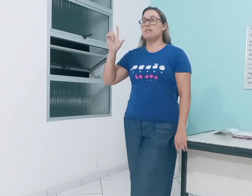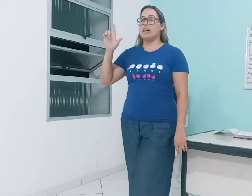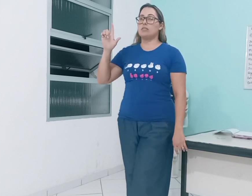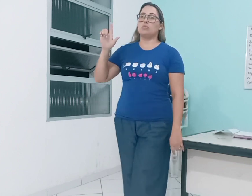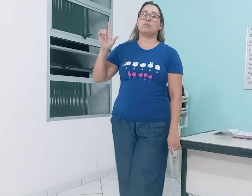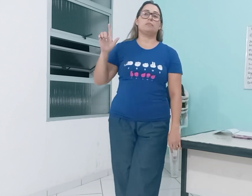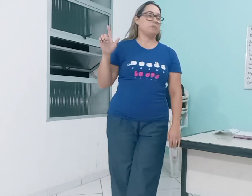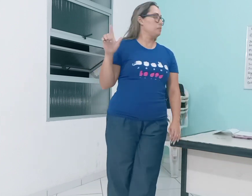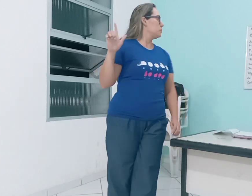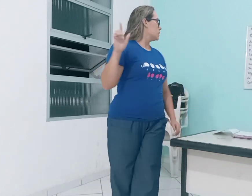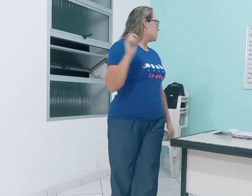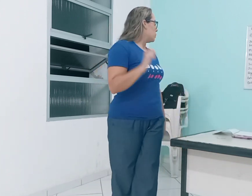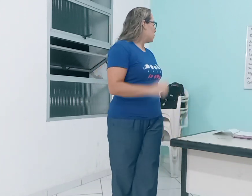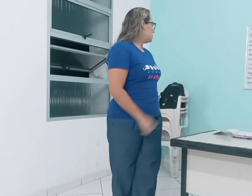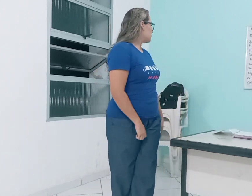fácil. Tá bom?